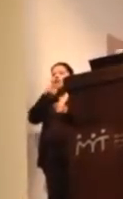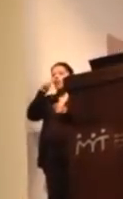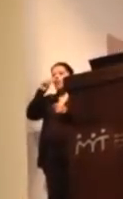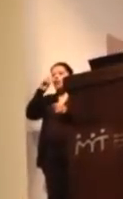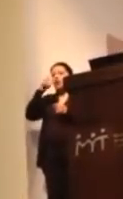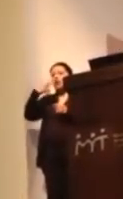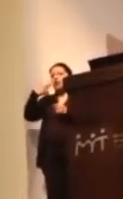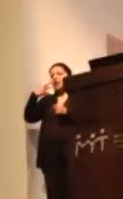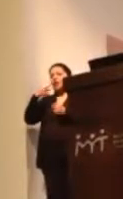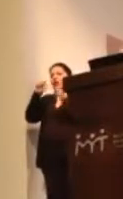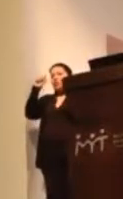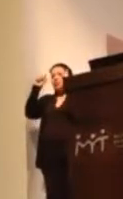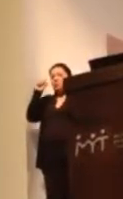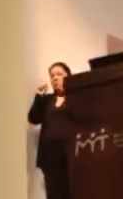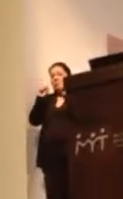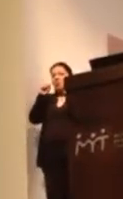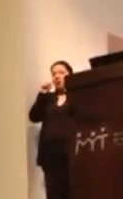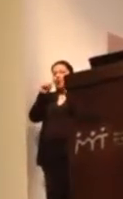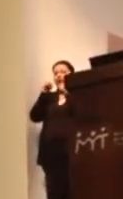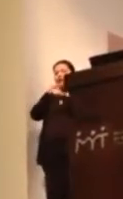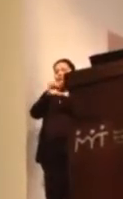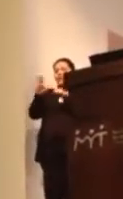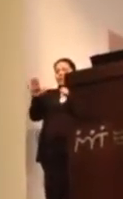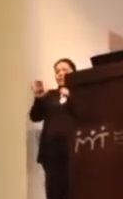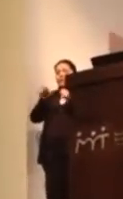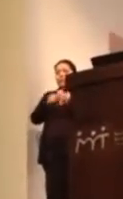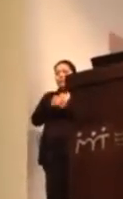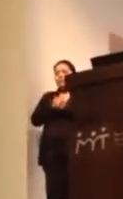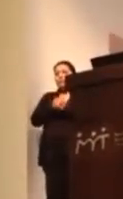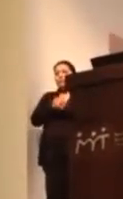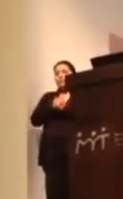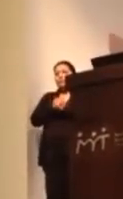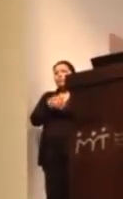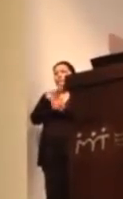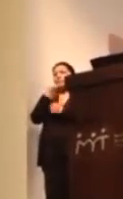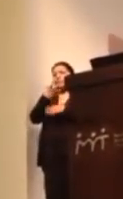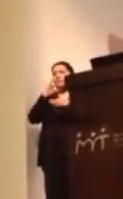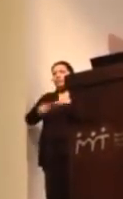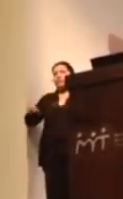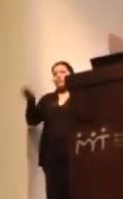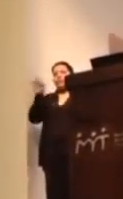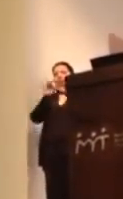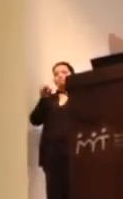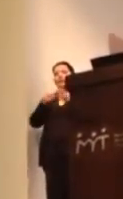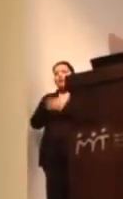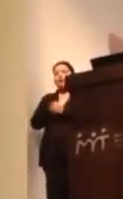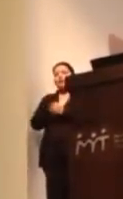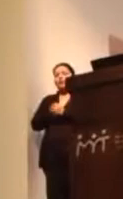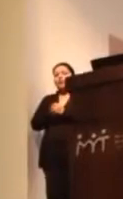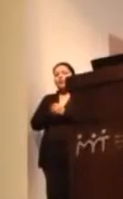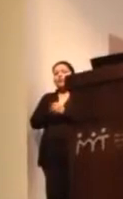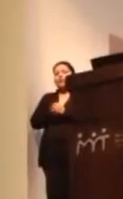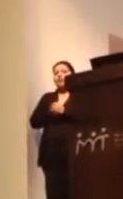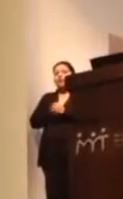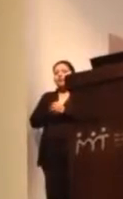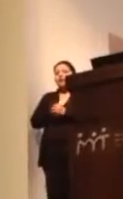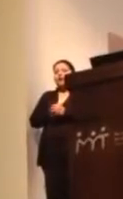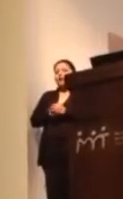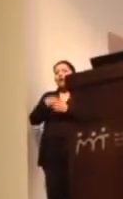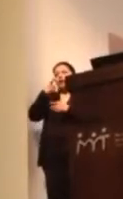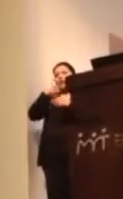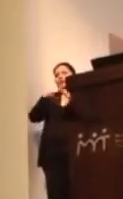fracciones de información. Por eso es importante que básico